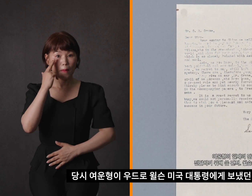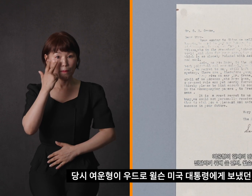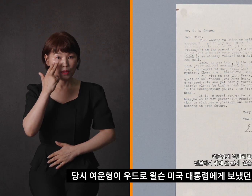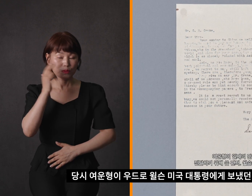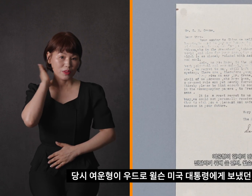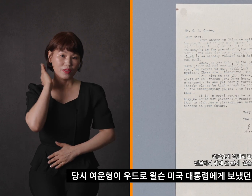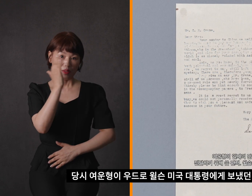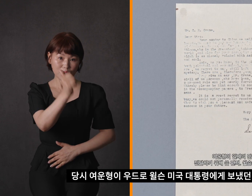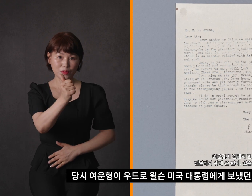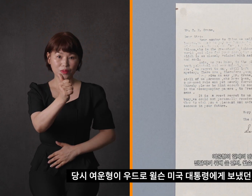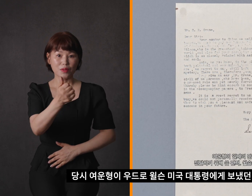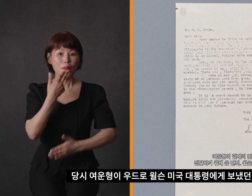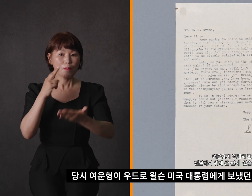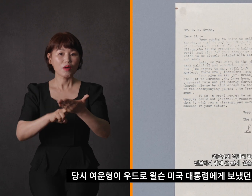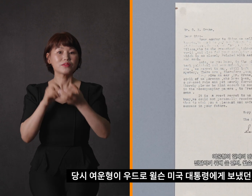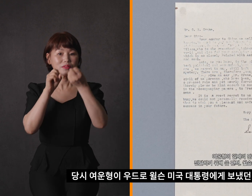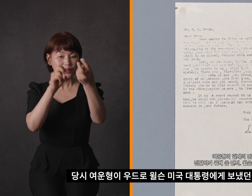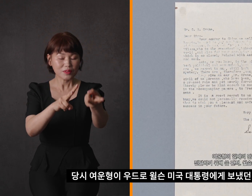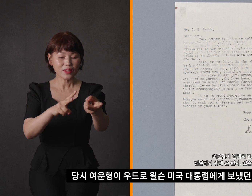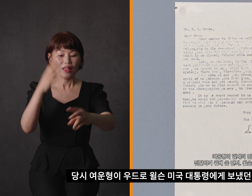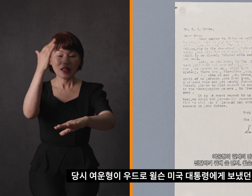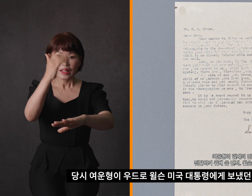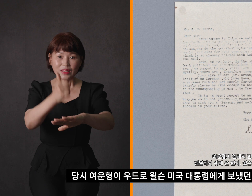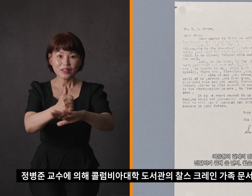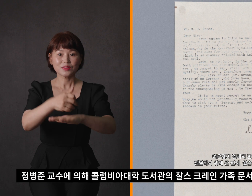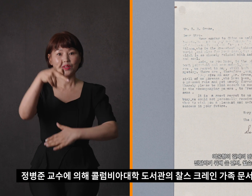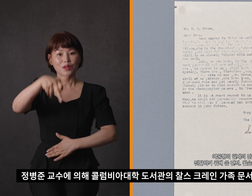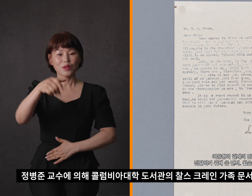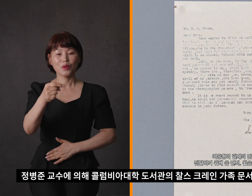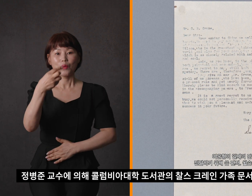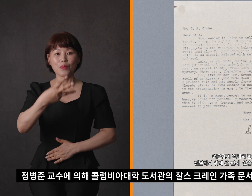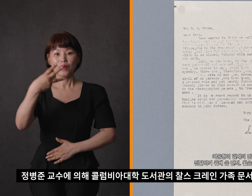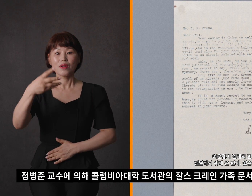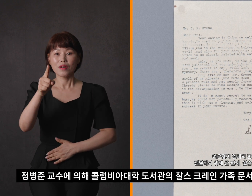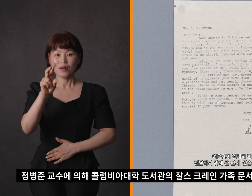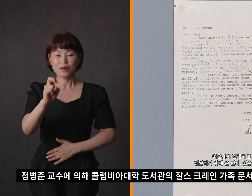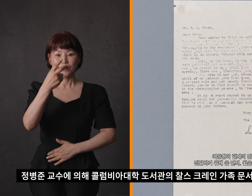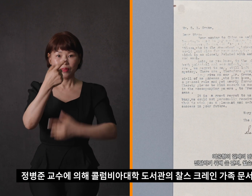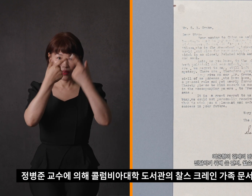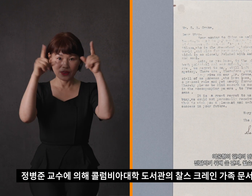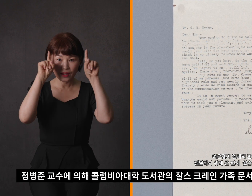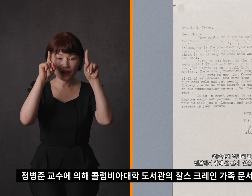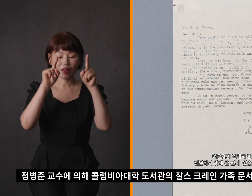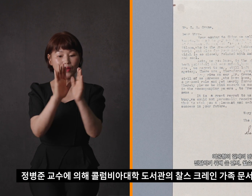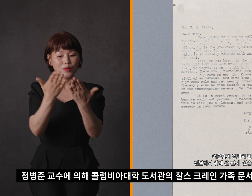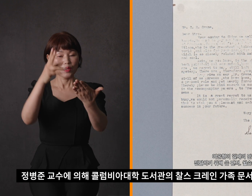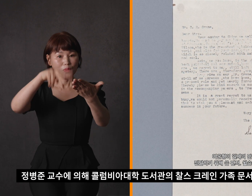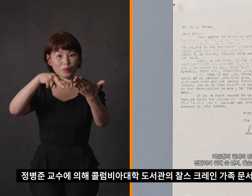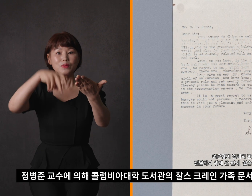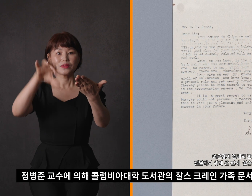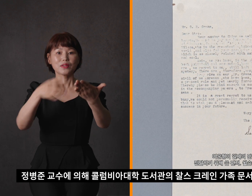당시 여운형이 우드로 윌슨 미국 대통령에게 보냈던 편지가 정병준 교수에 의해 콜롬비아 대학